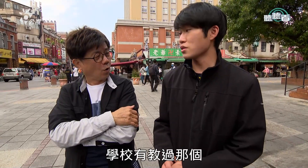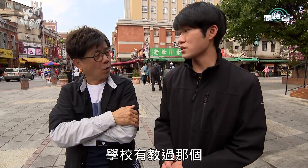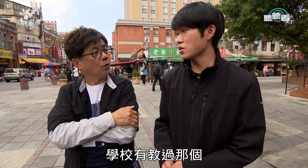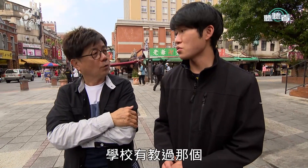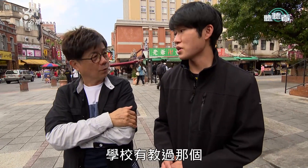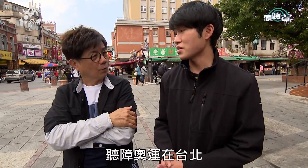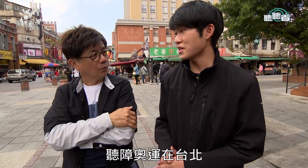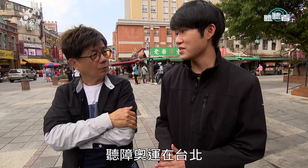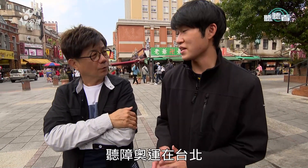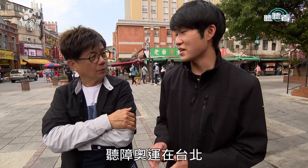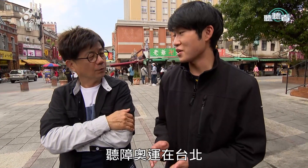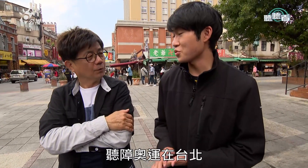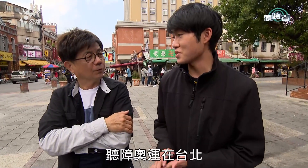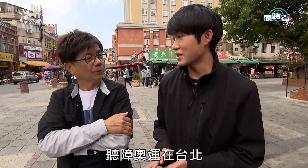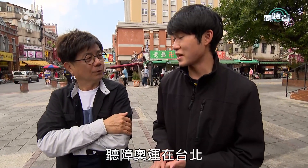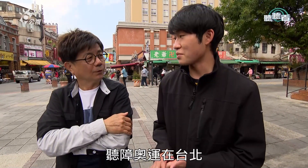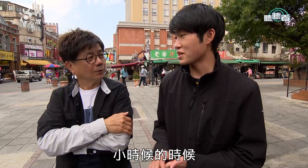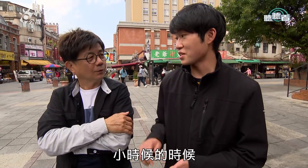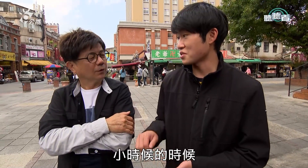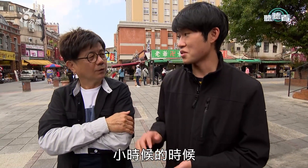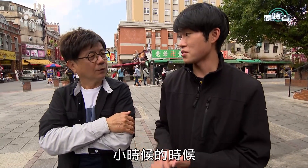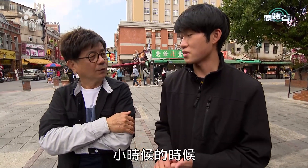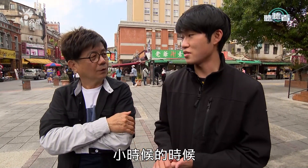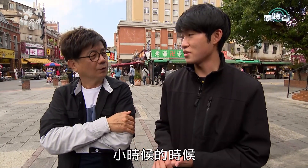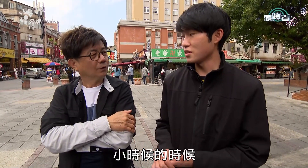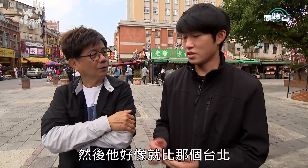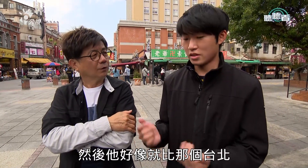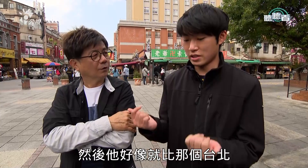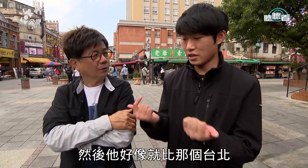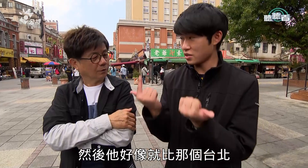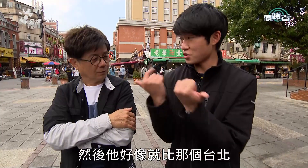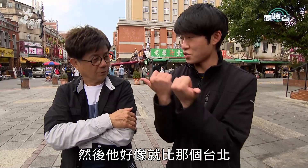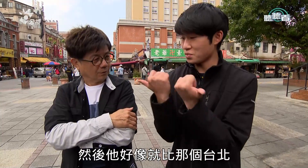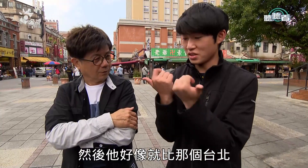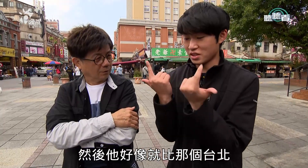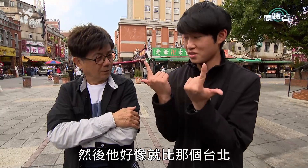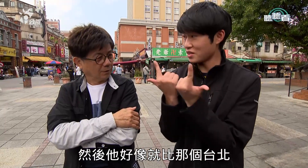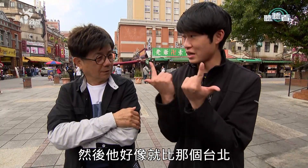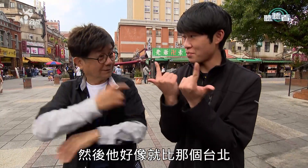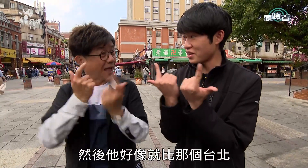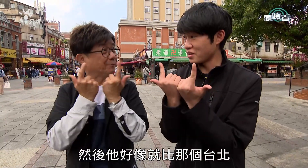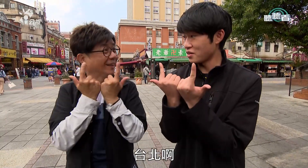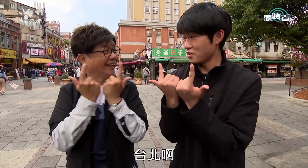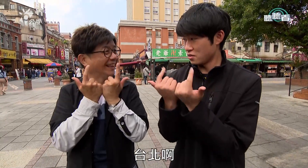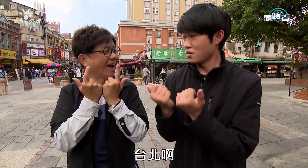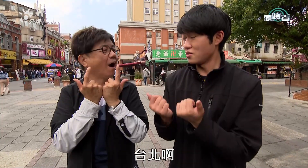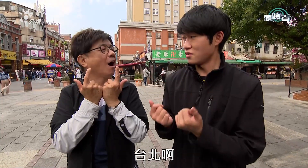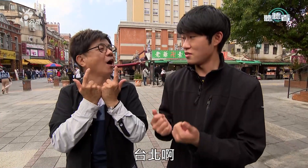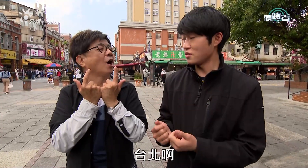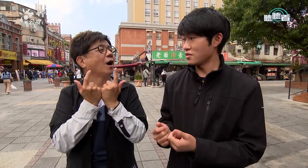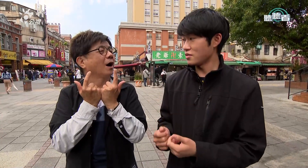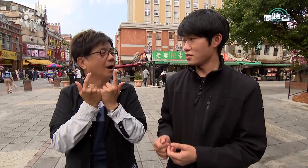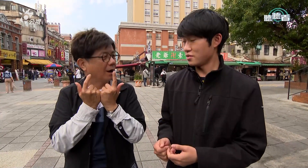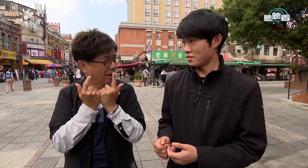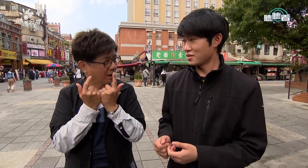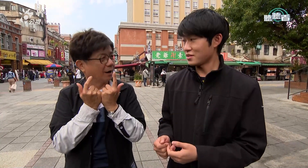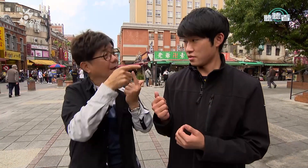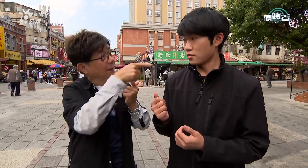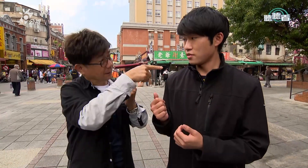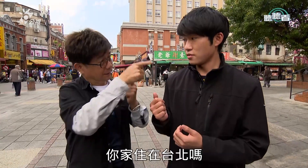有教过那个听障奥运，在台北小时候的时候，然后他好像就比那个台北。 哦，台北啊。哦，你